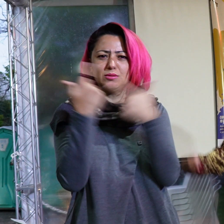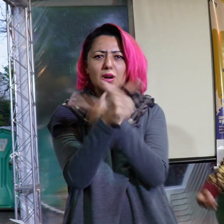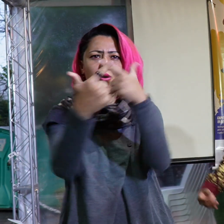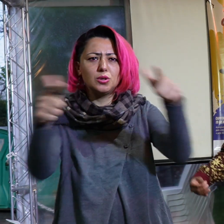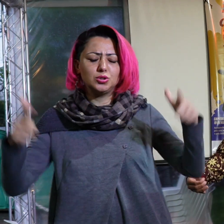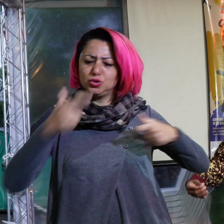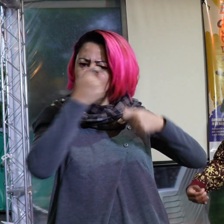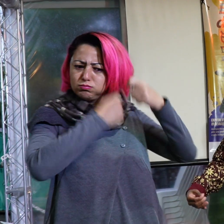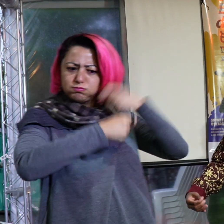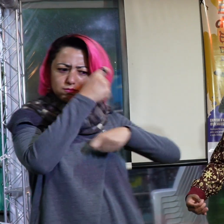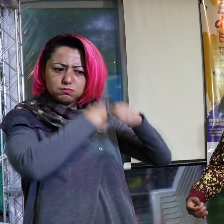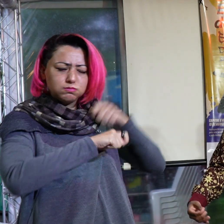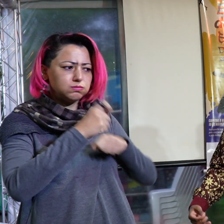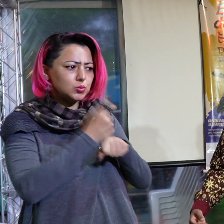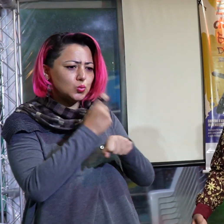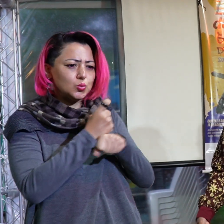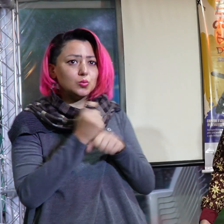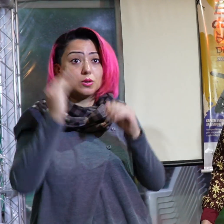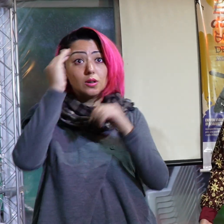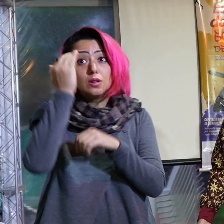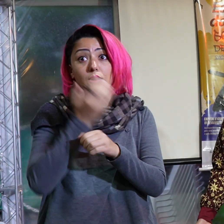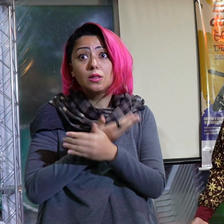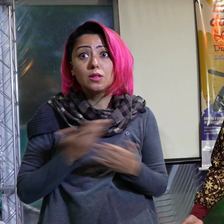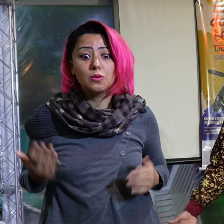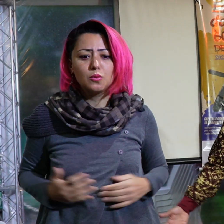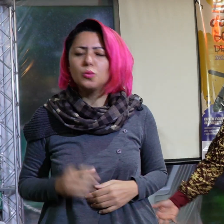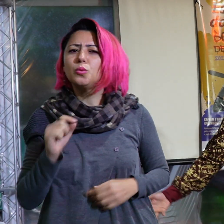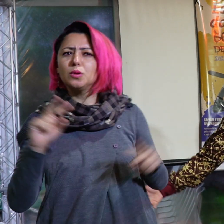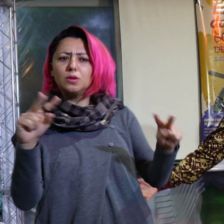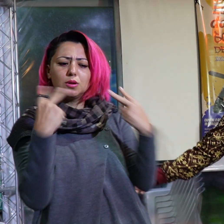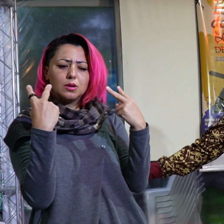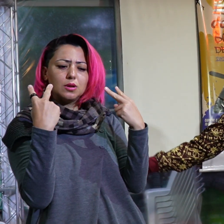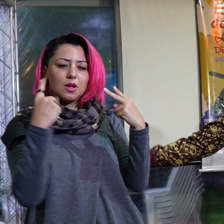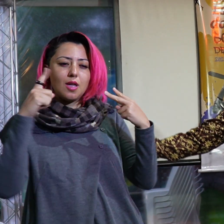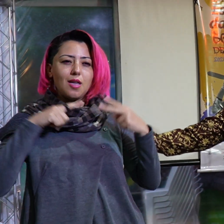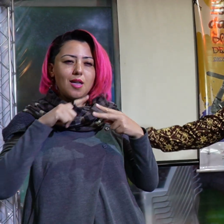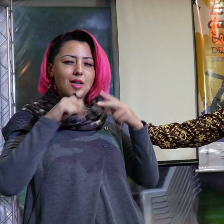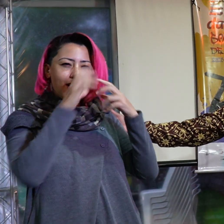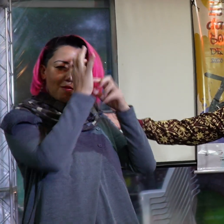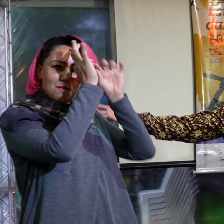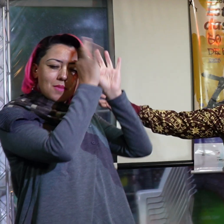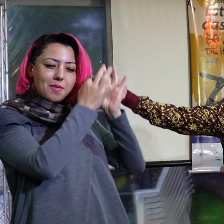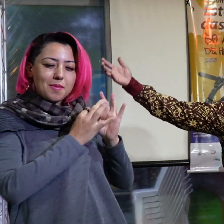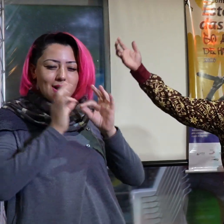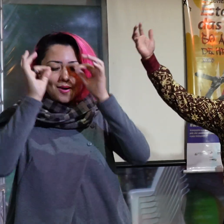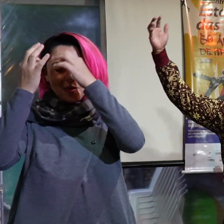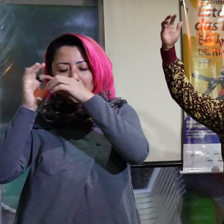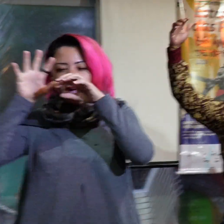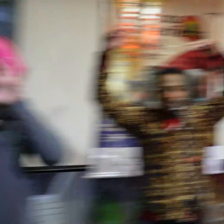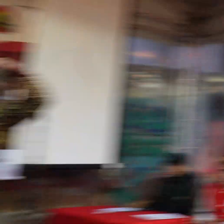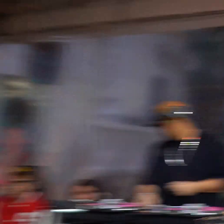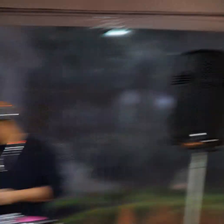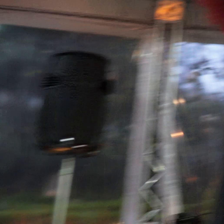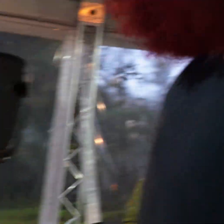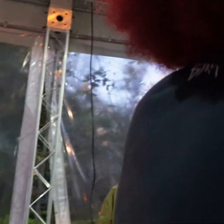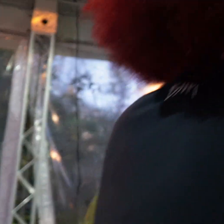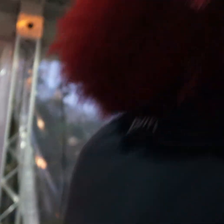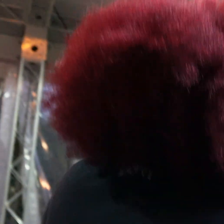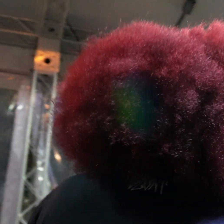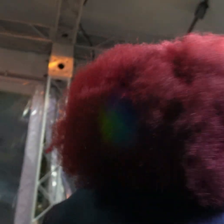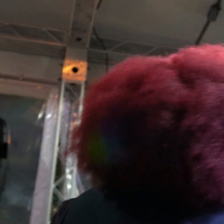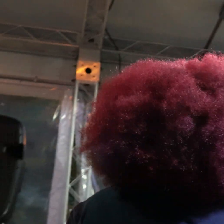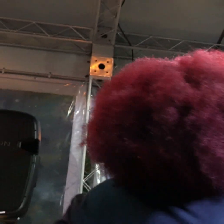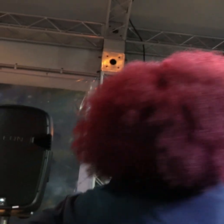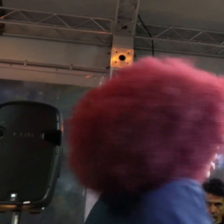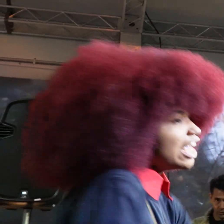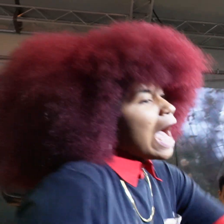existe cabelo duro. Deu pra entender? O que estão vendo aqui são raízes prestes a florescer. Duro é o chão, a